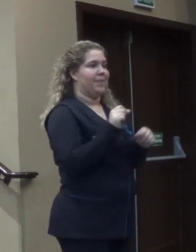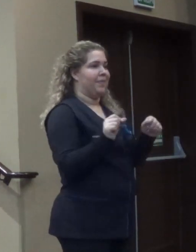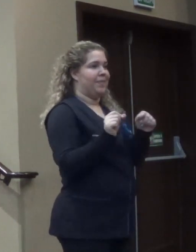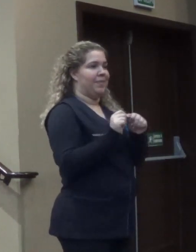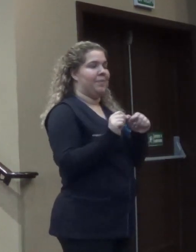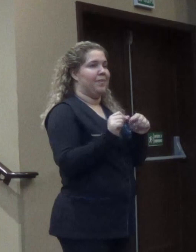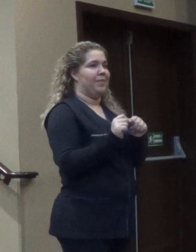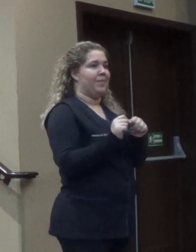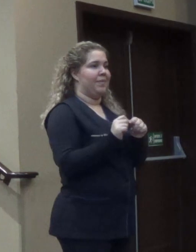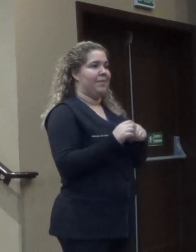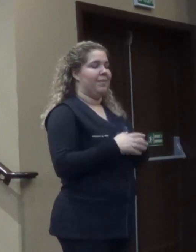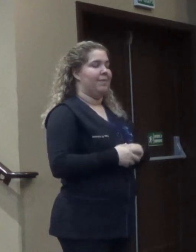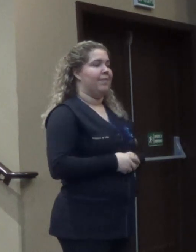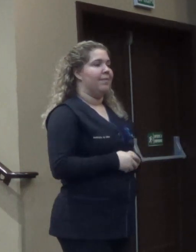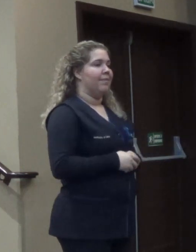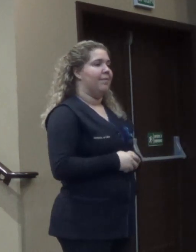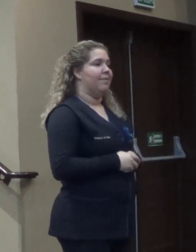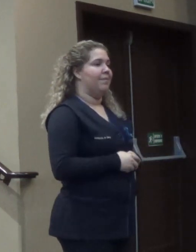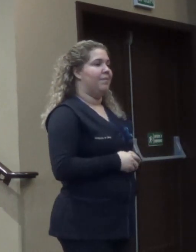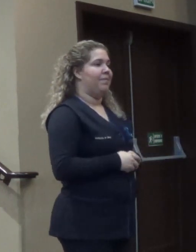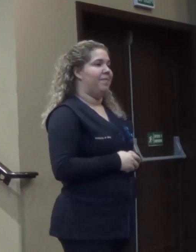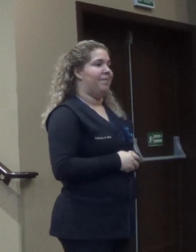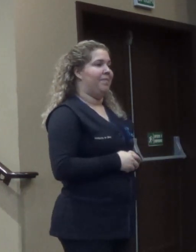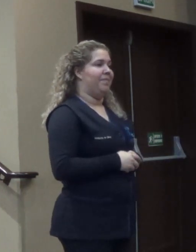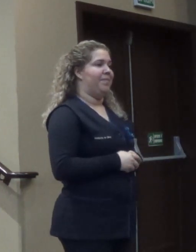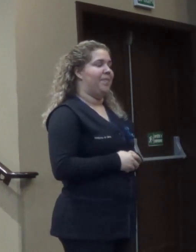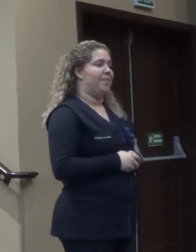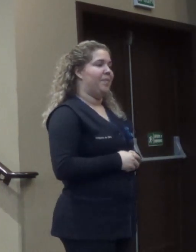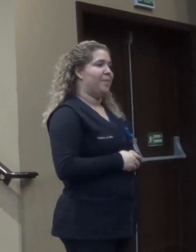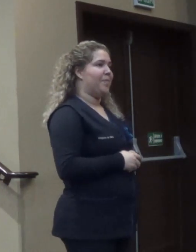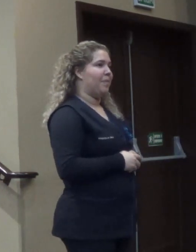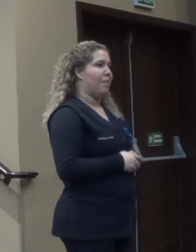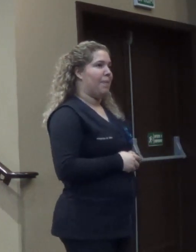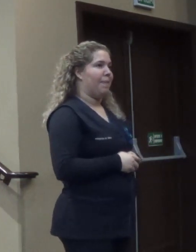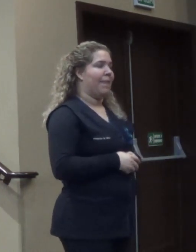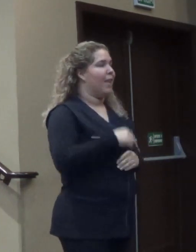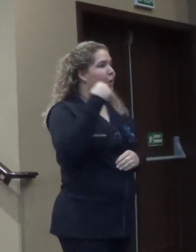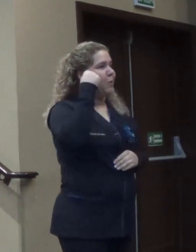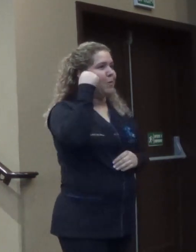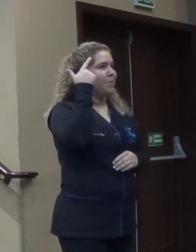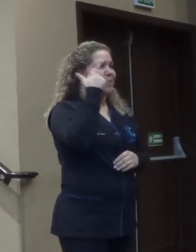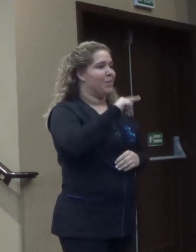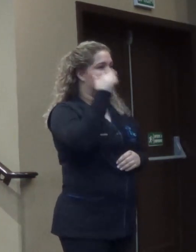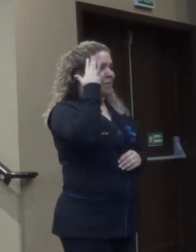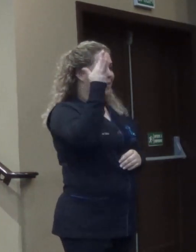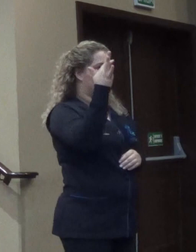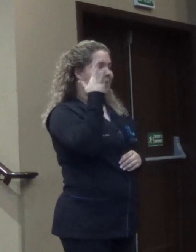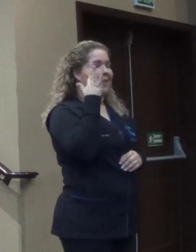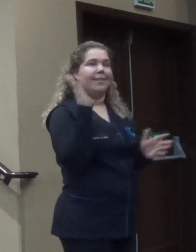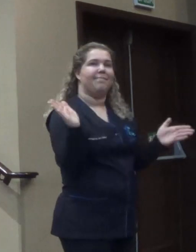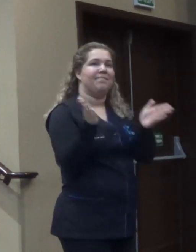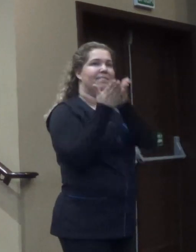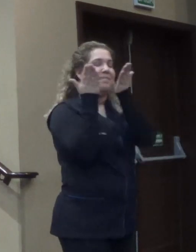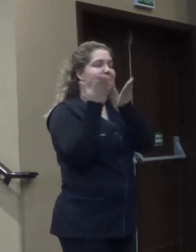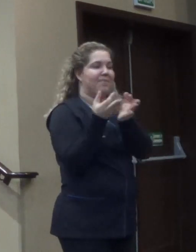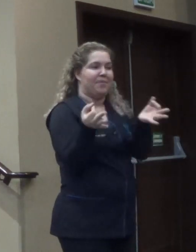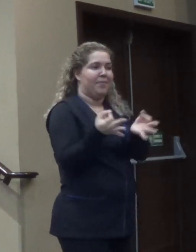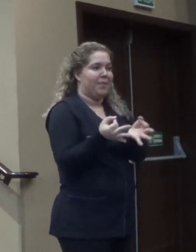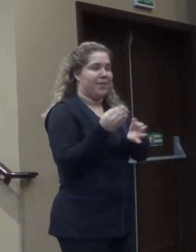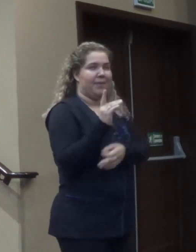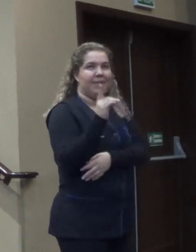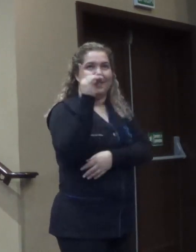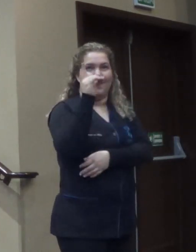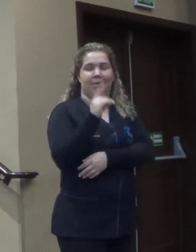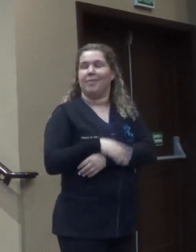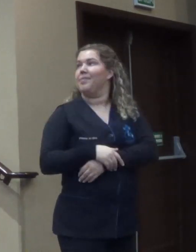esperando? Quer dizer, é uma coisa, na minha cabeça não entra isso. Mas vamos voltar para o cromossoma.